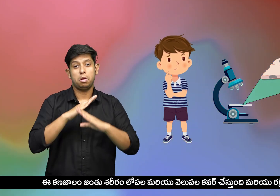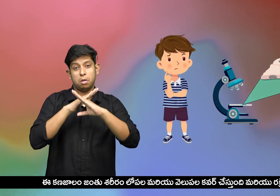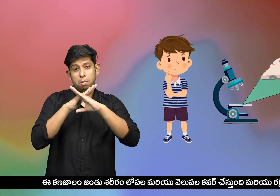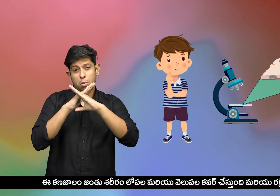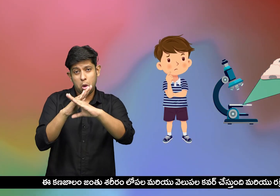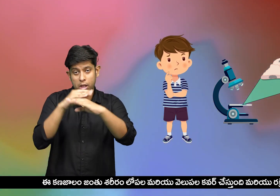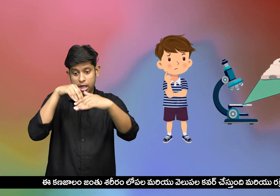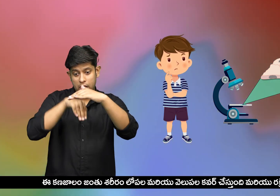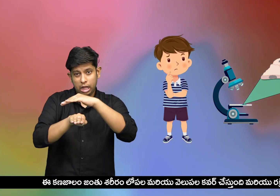రక్షిస్తుంది. అవును.